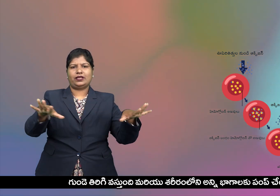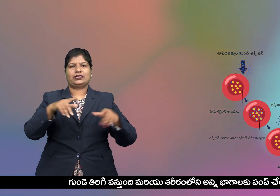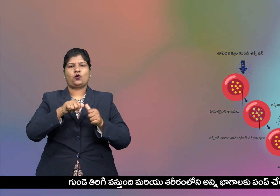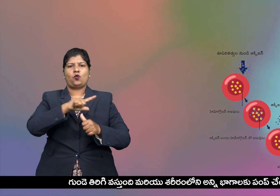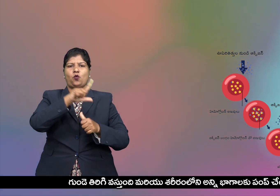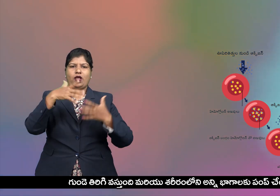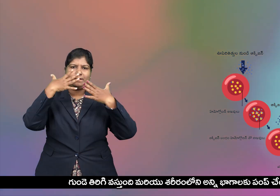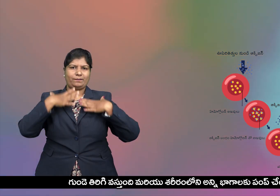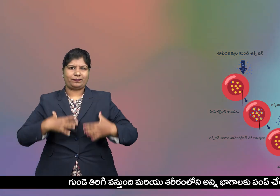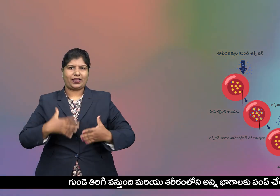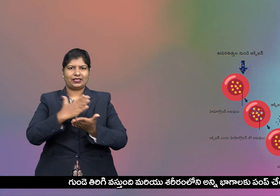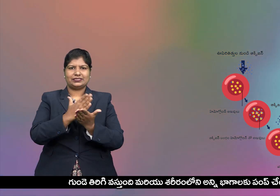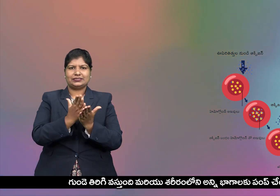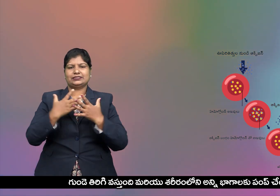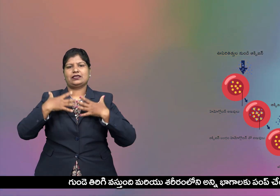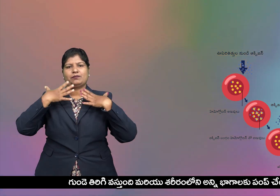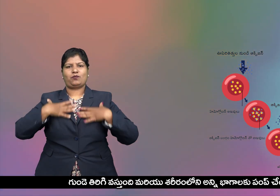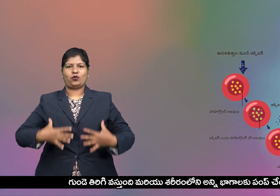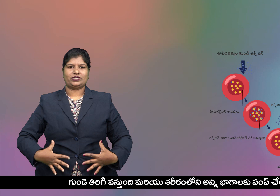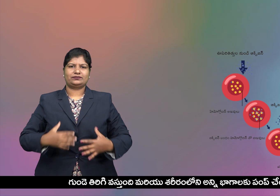భాగాలకు పంప్ చేయబడుతుంది.